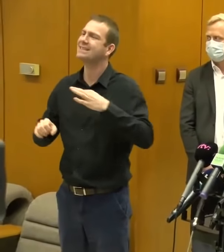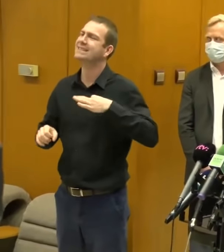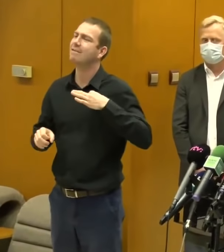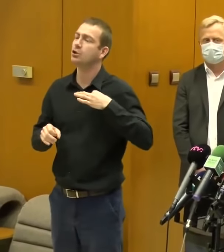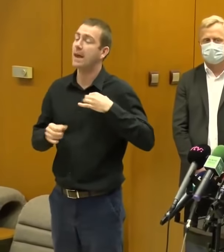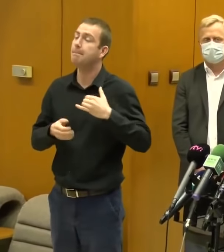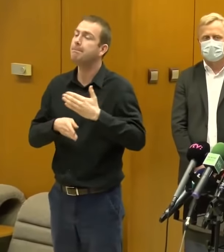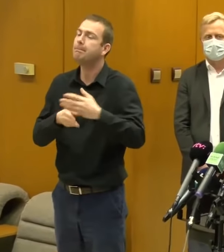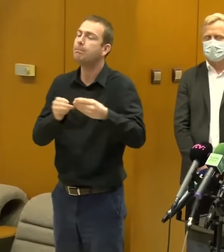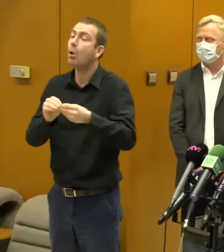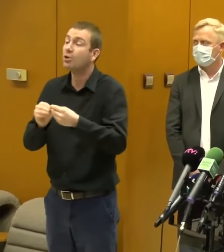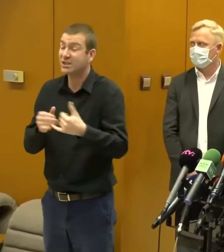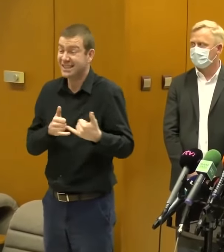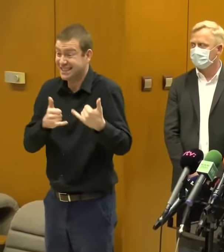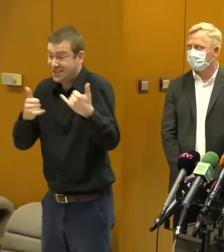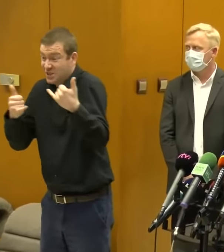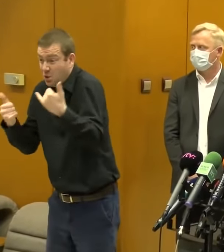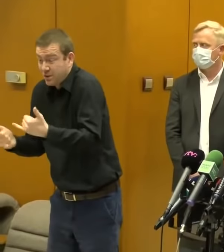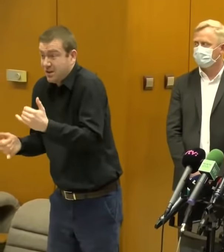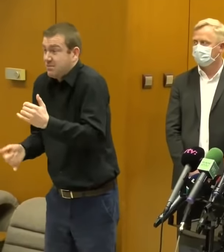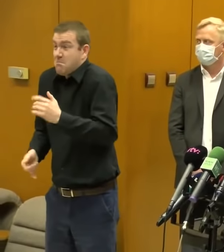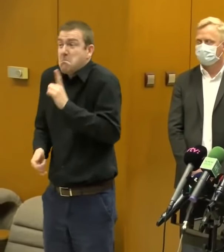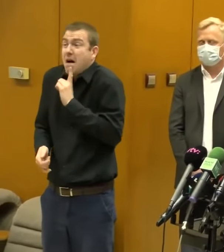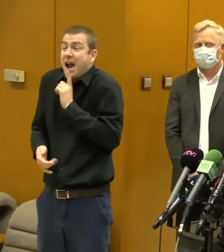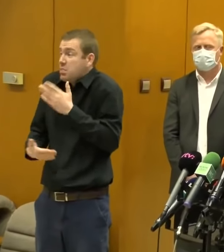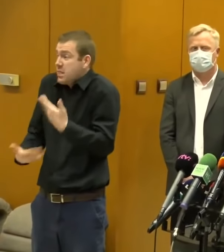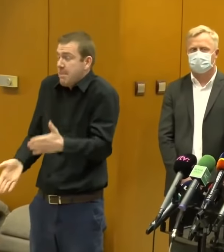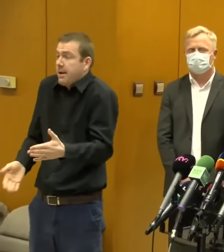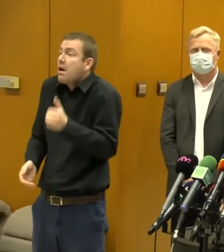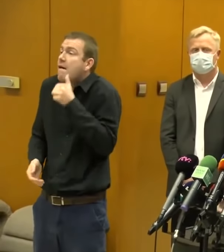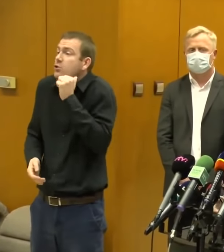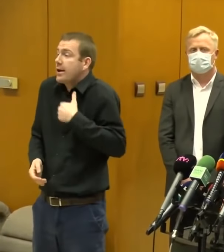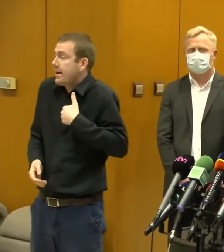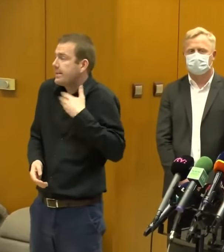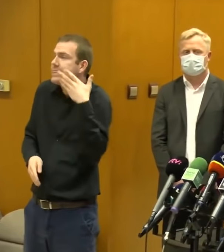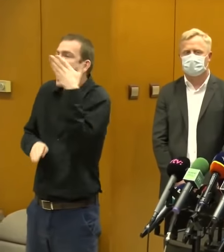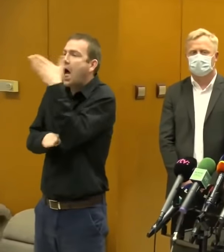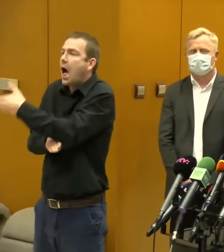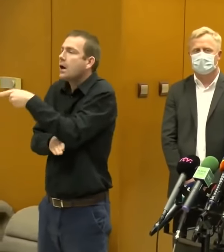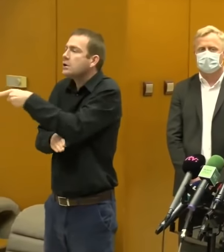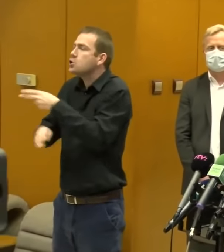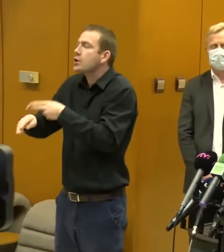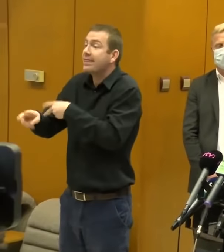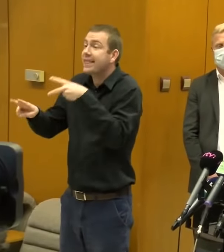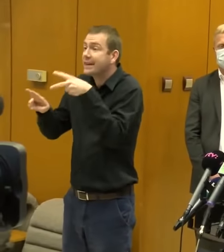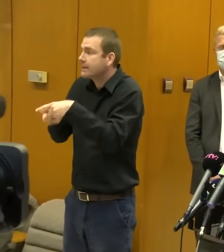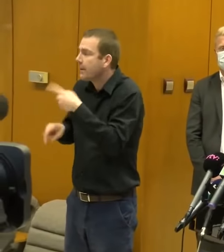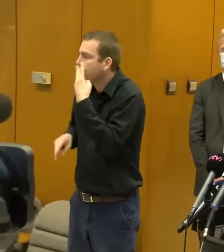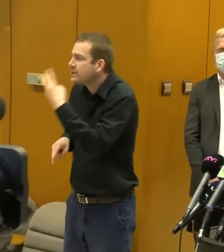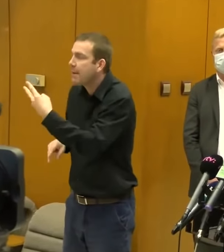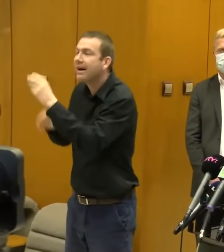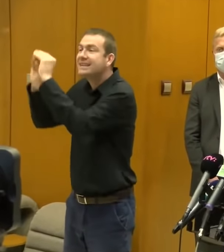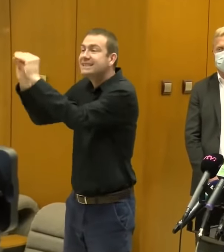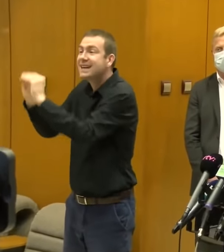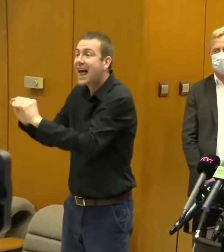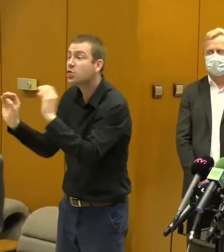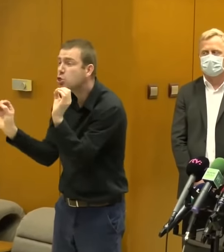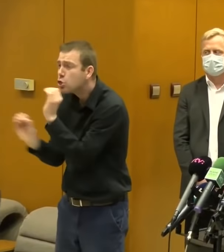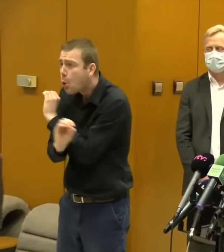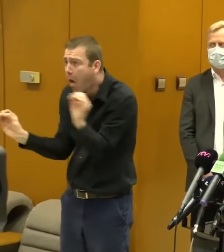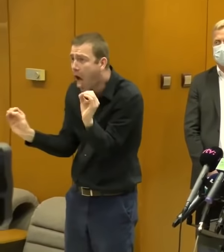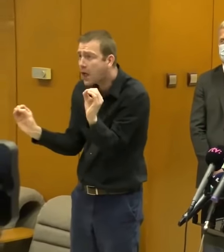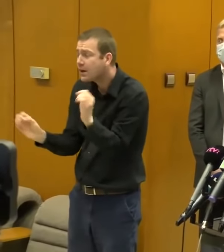dispozícii. My sme preto aj včera boli aj v štátnych hmotných rezervách a jednoducho na sklade nula. Keď máte nulu, keď sme takéto dedičstvo do vienka